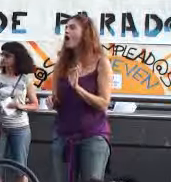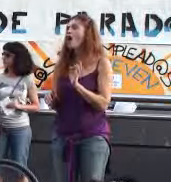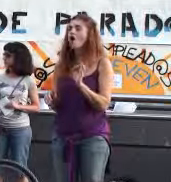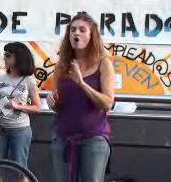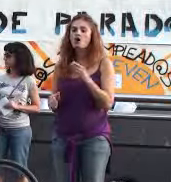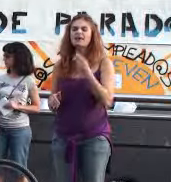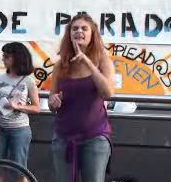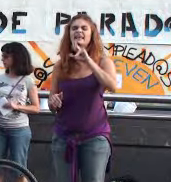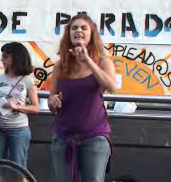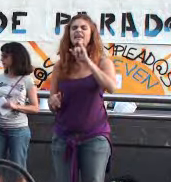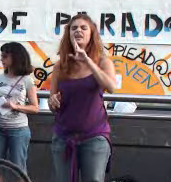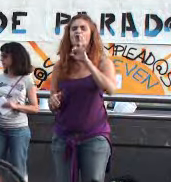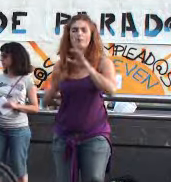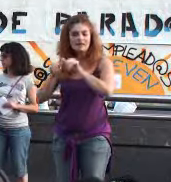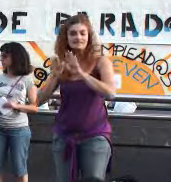quiromasaje,